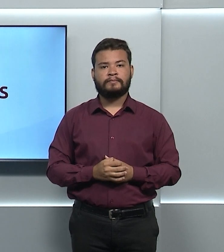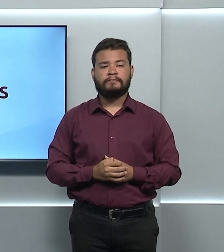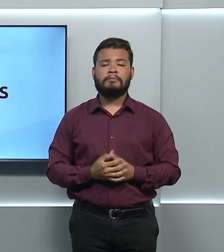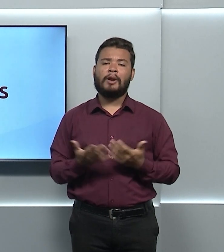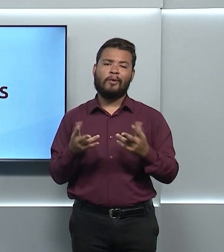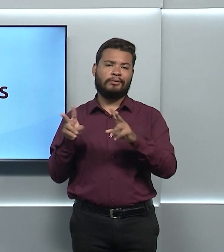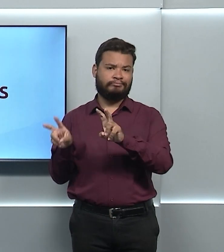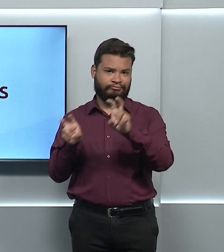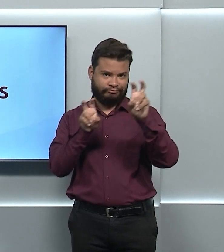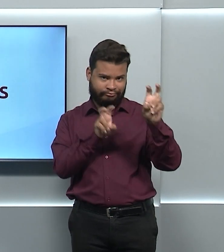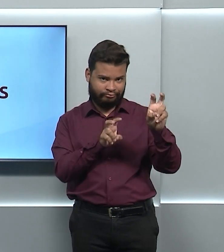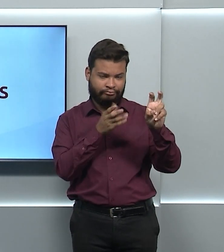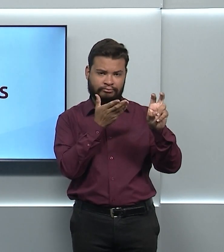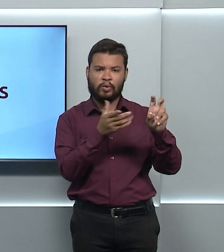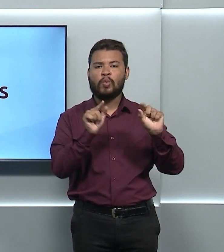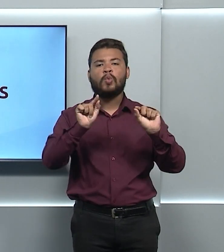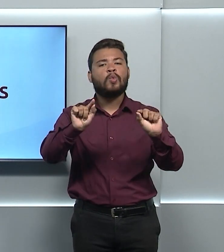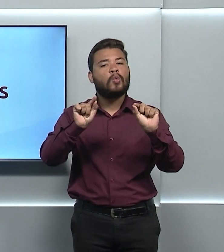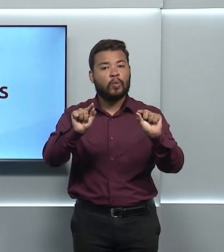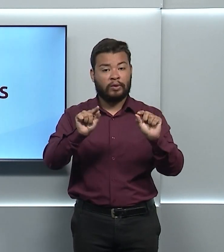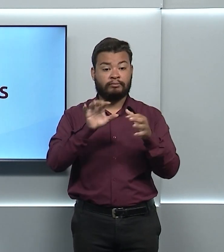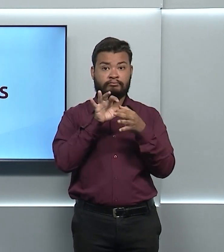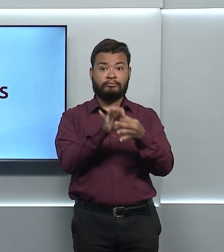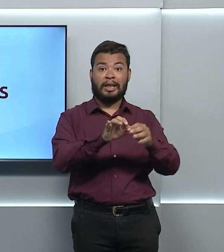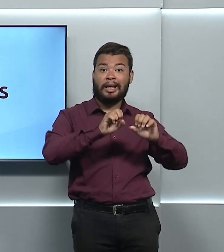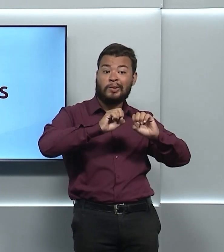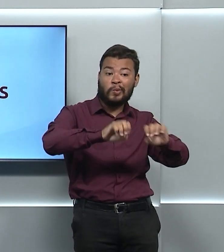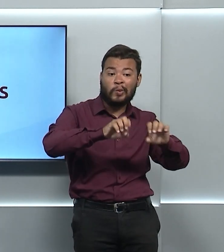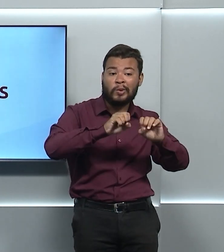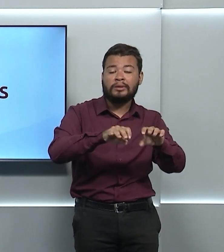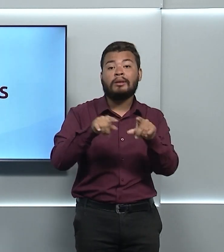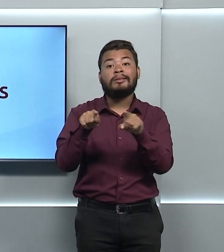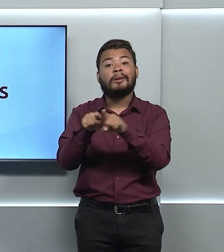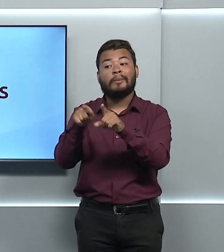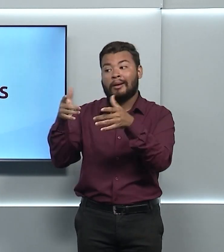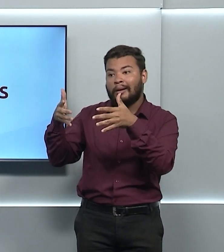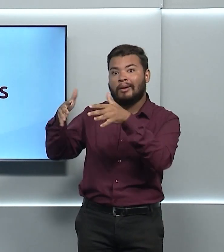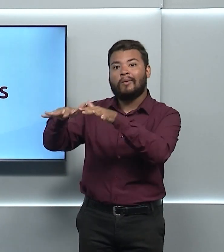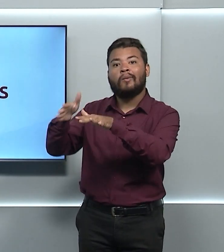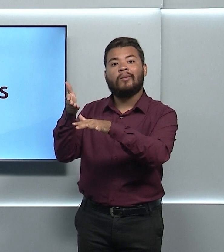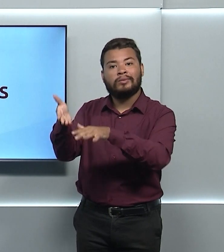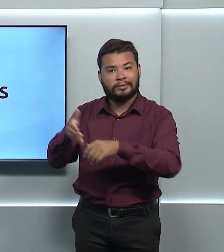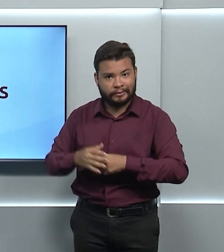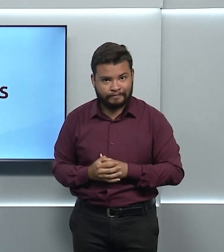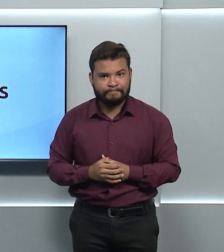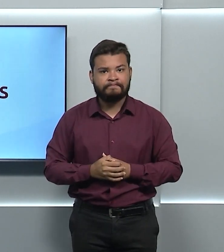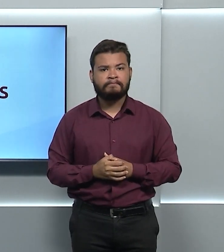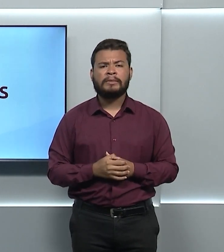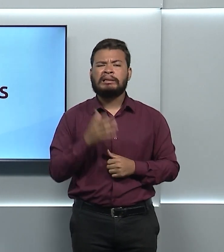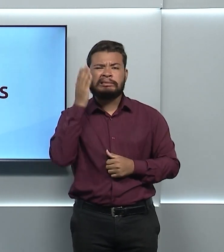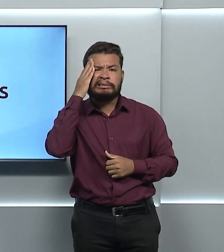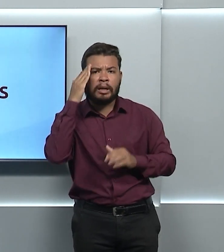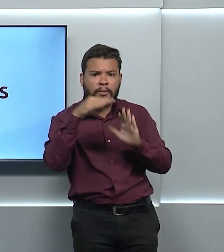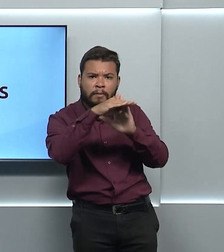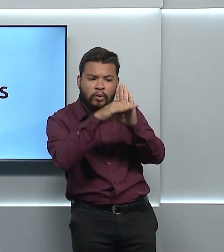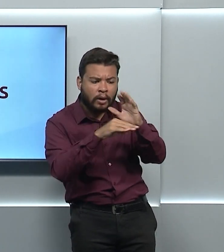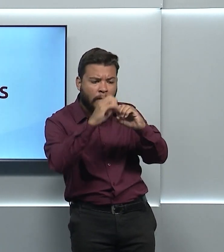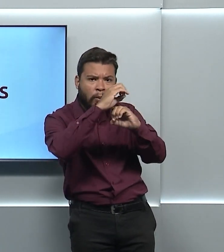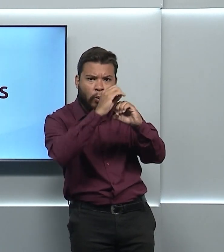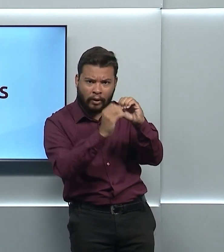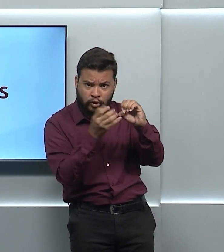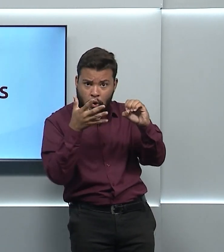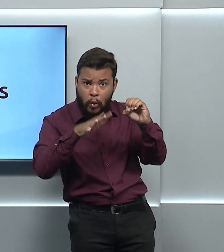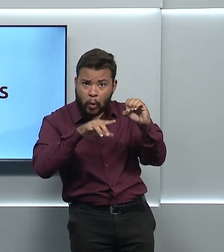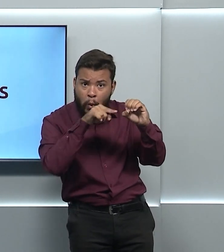Agora a gente muda de assunto para falar sobre educação e inclusão, porque tem uma mudança importante no programa UFG Inclui.